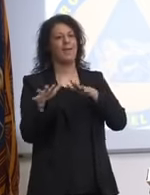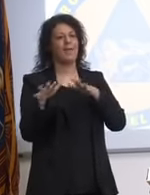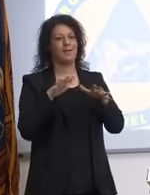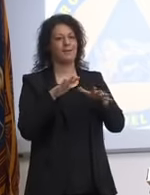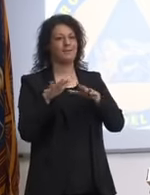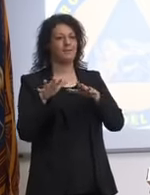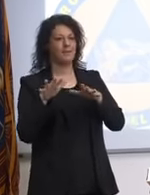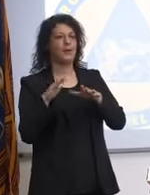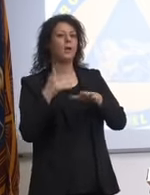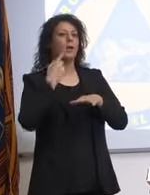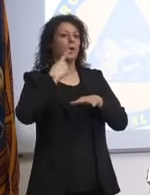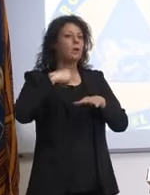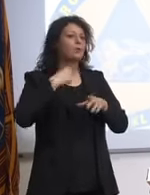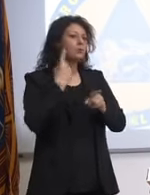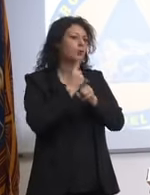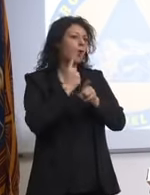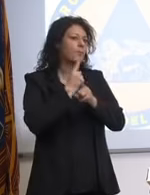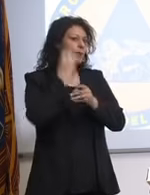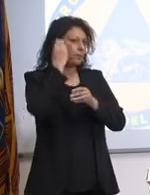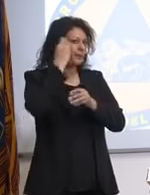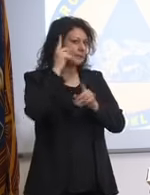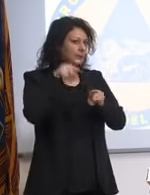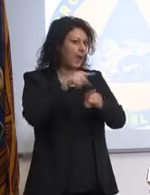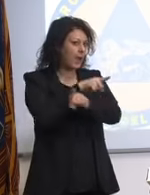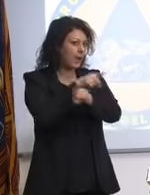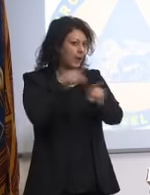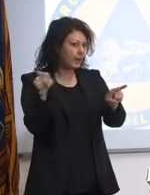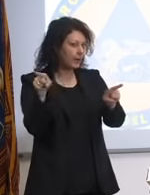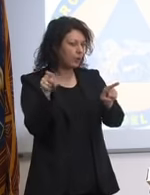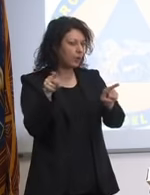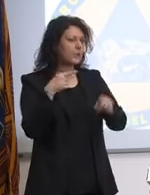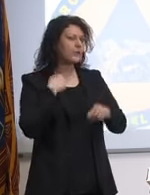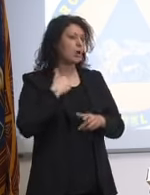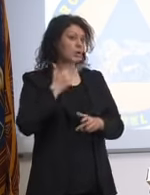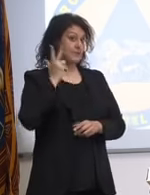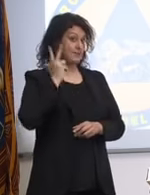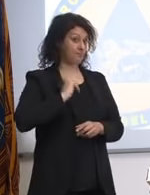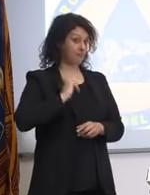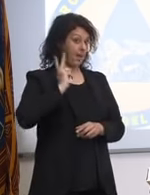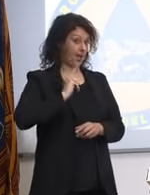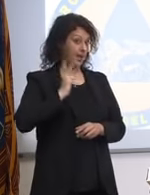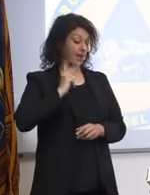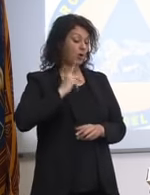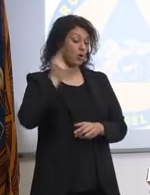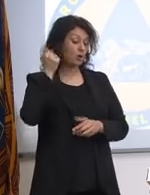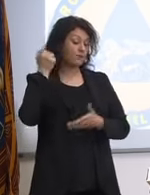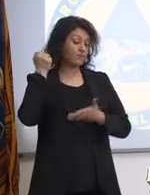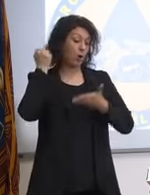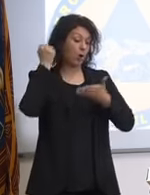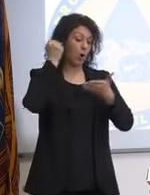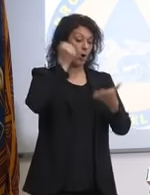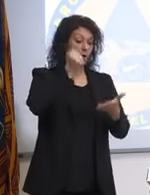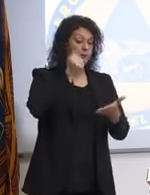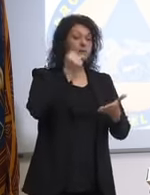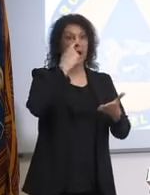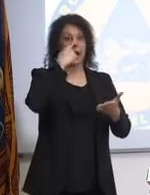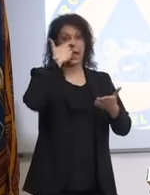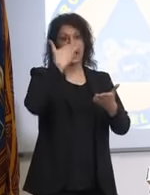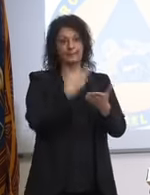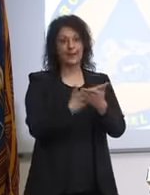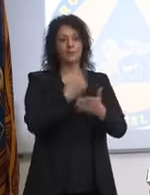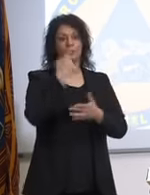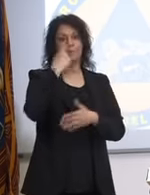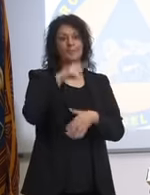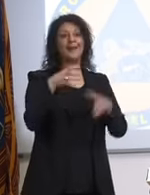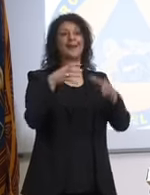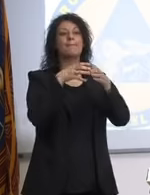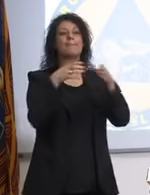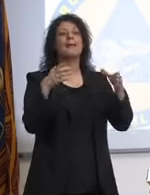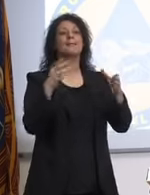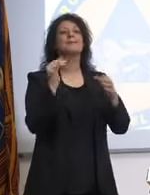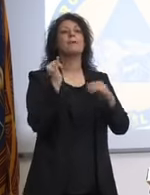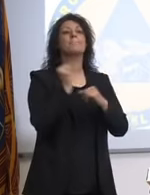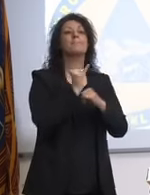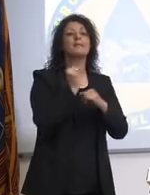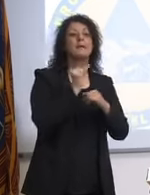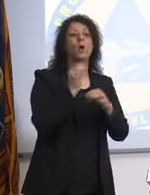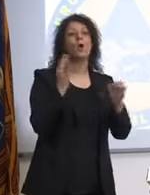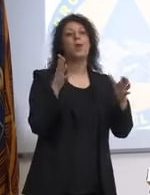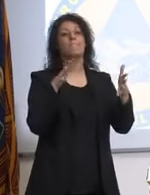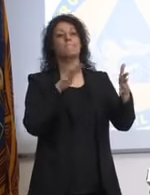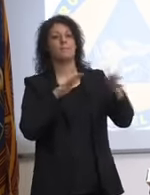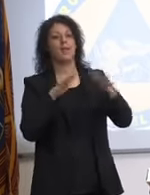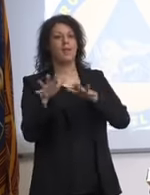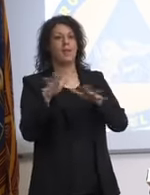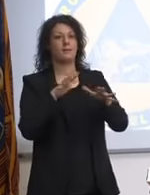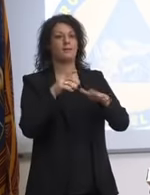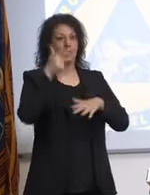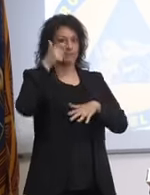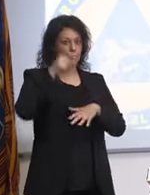quindi spero che tutto sia tagliato sartorialmente su quello che è la piccola e media impresa, che è il nostro tessuto produttivo che